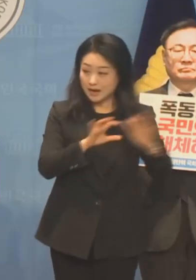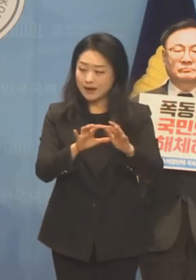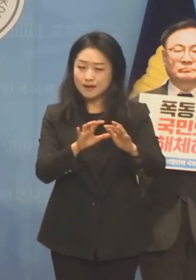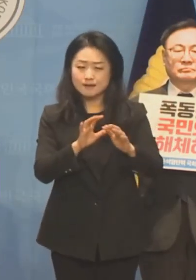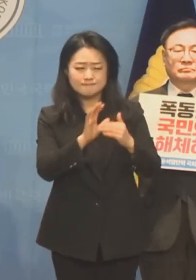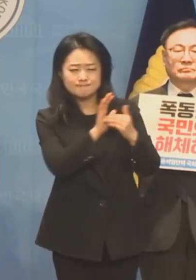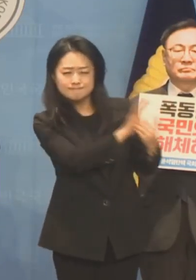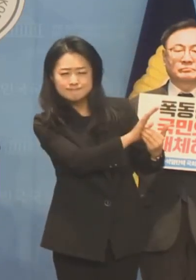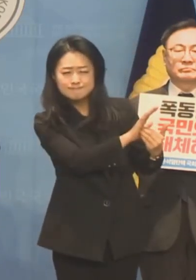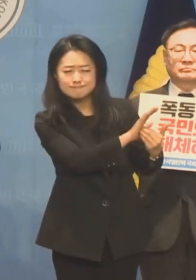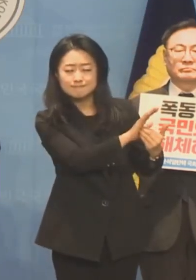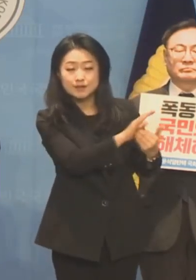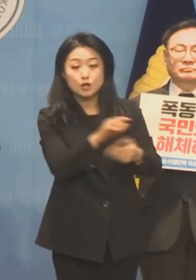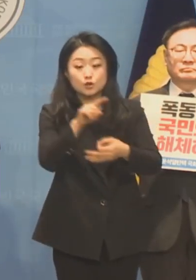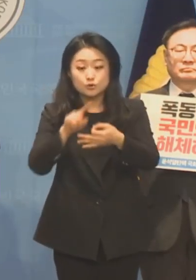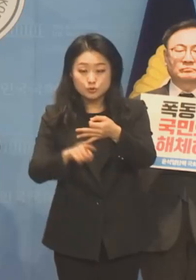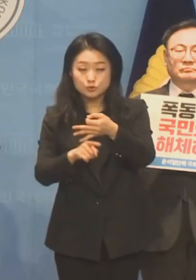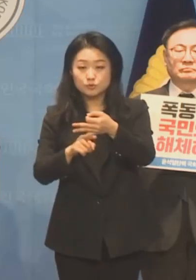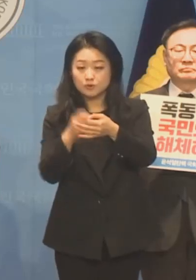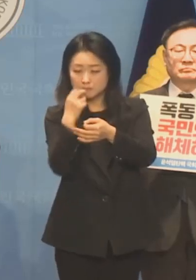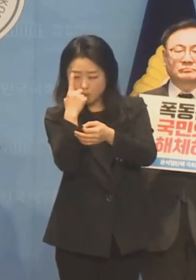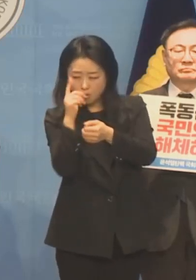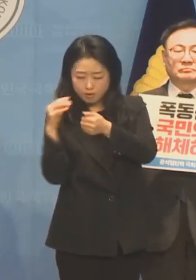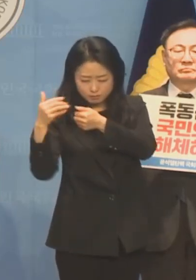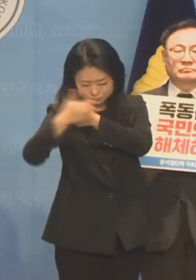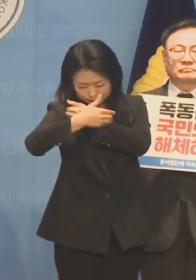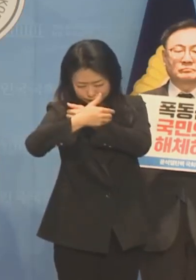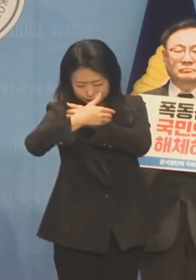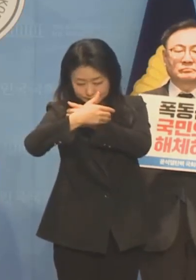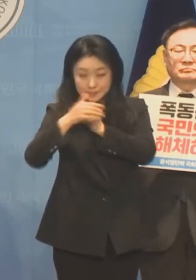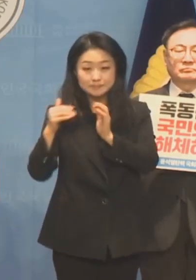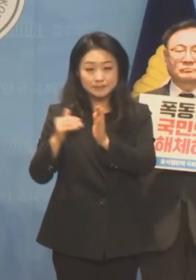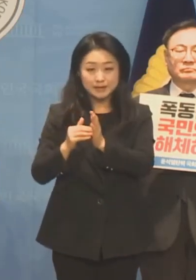막아섰습니다. 윤석열 사수대를 자초한 것입니다.